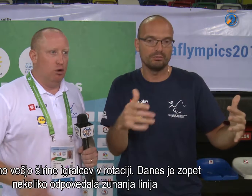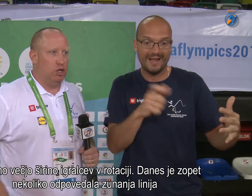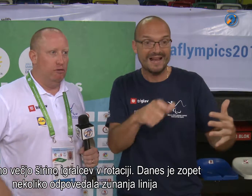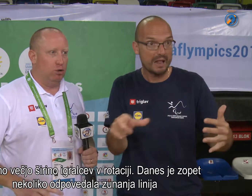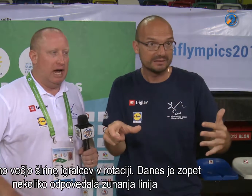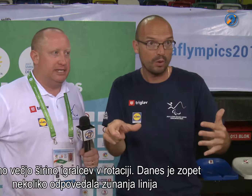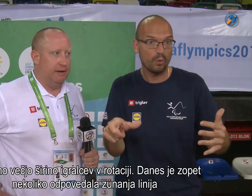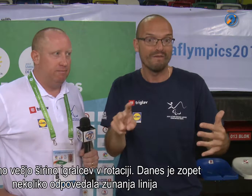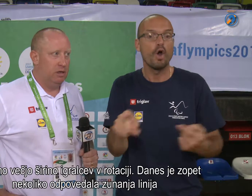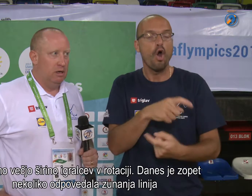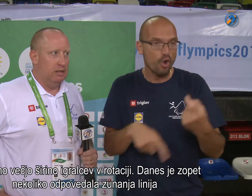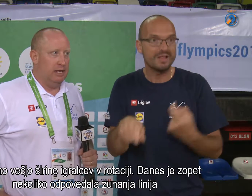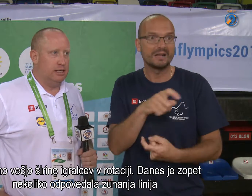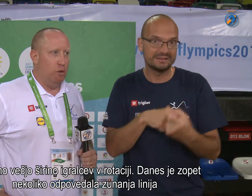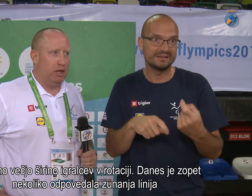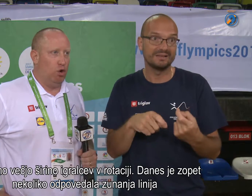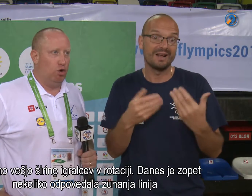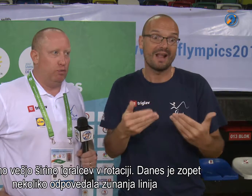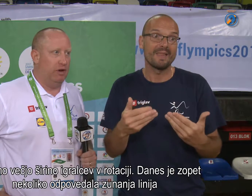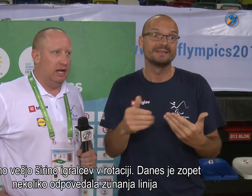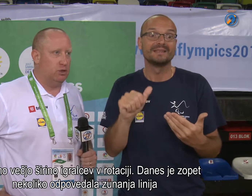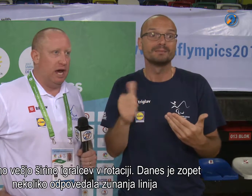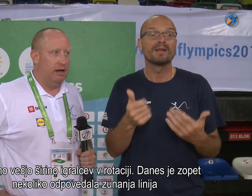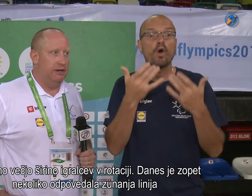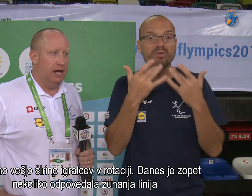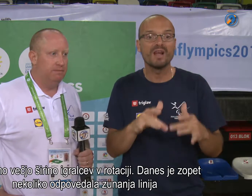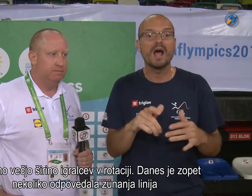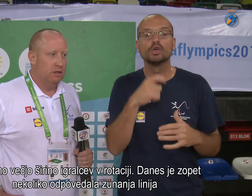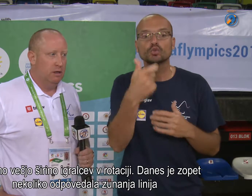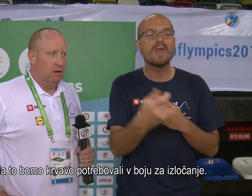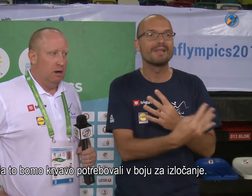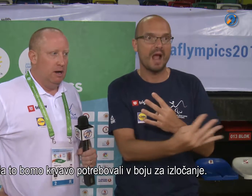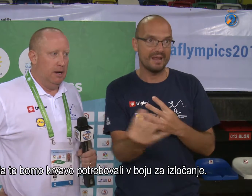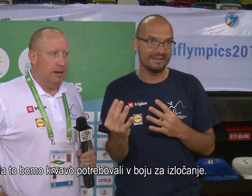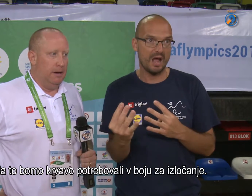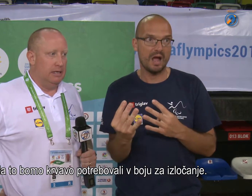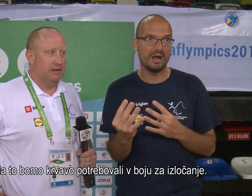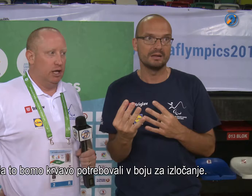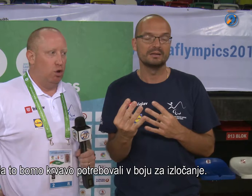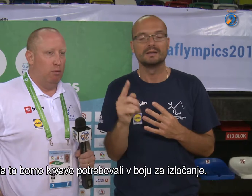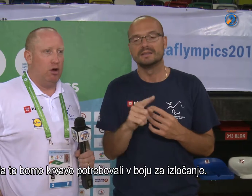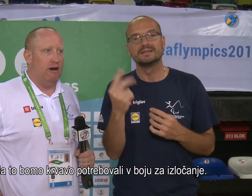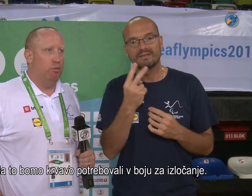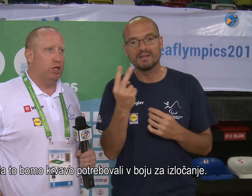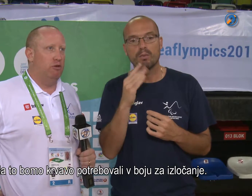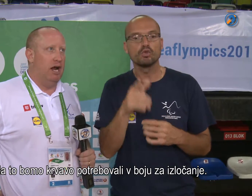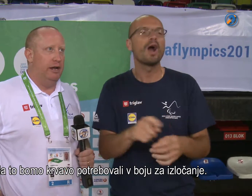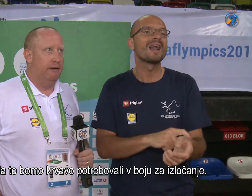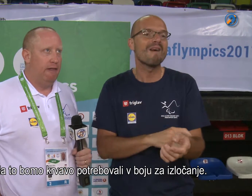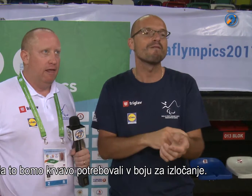igralcev v rotaciji. Danes je zopet nekoliko odpovedala zunanja linija. In seveda to bomo krvavo potrebovali